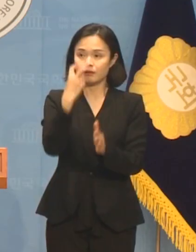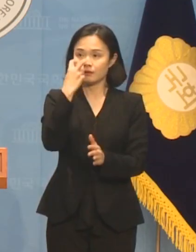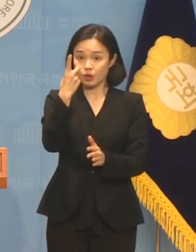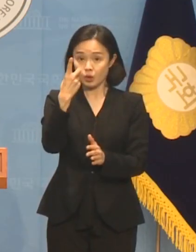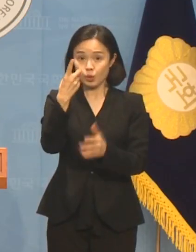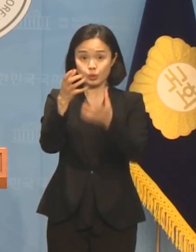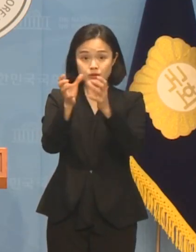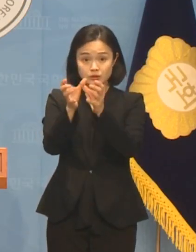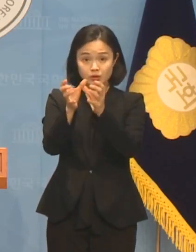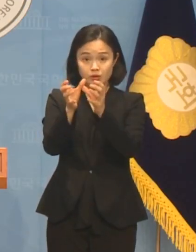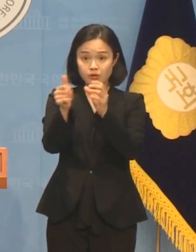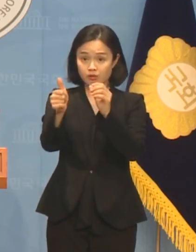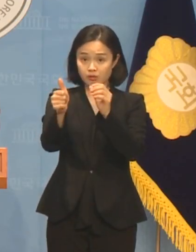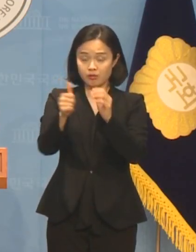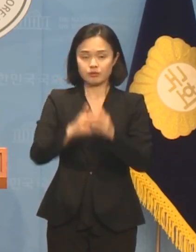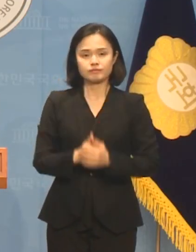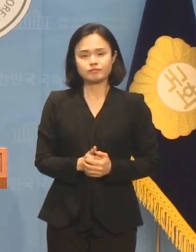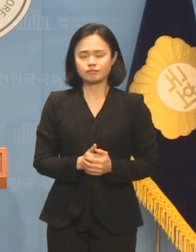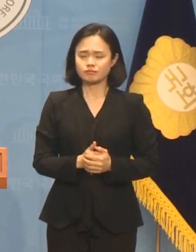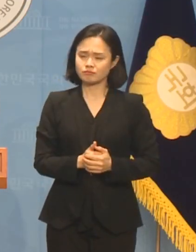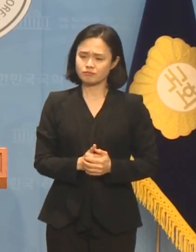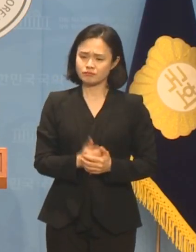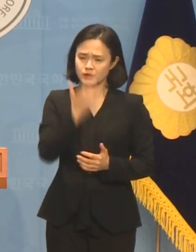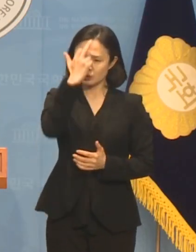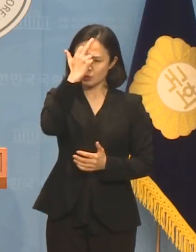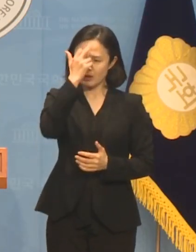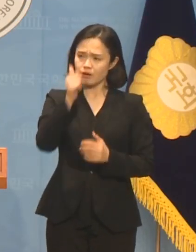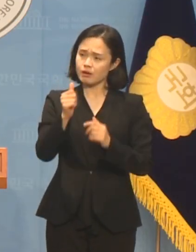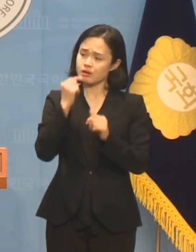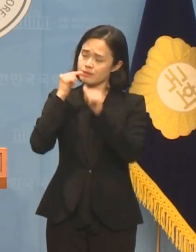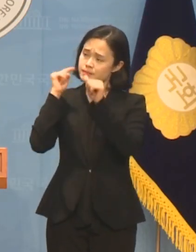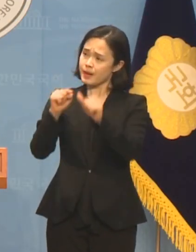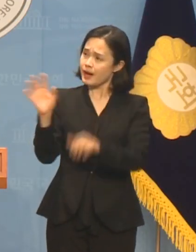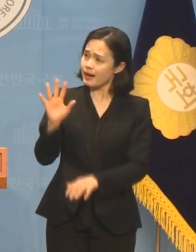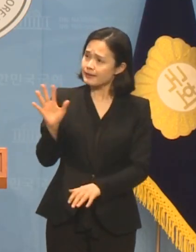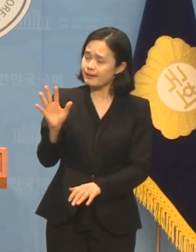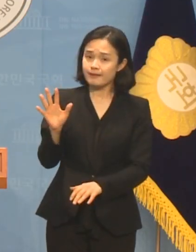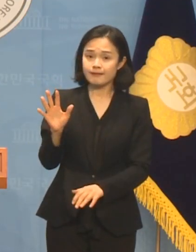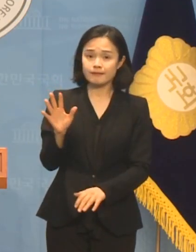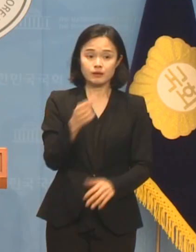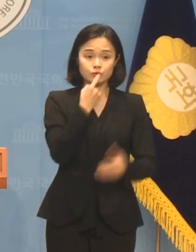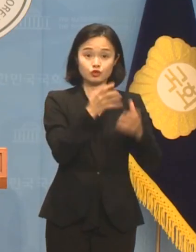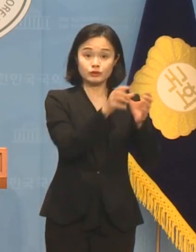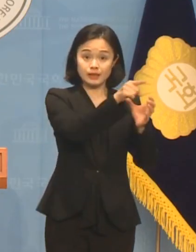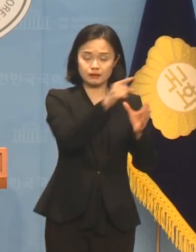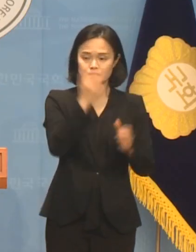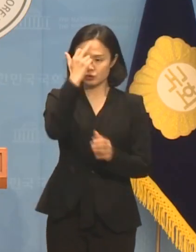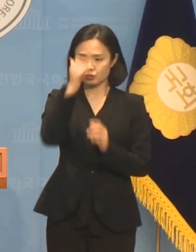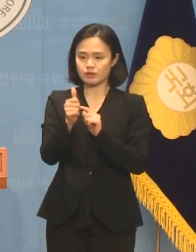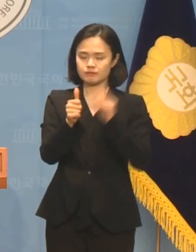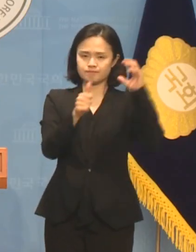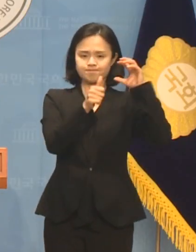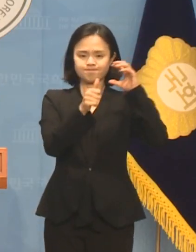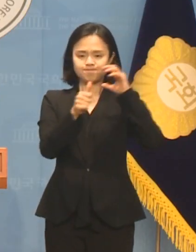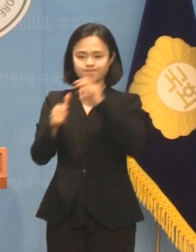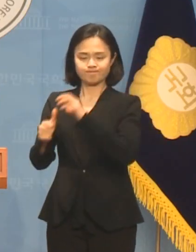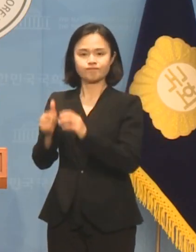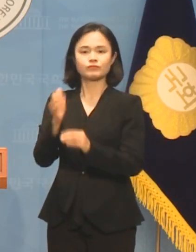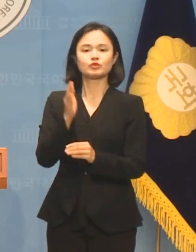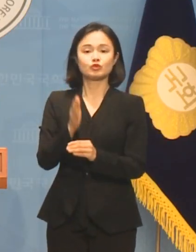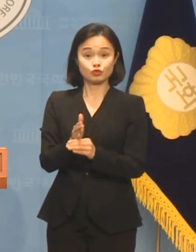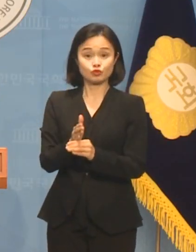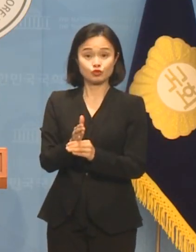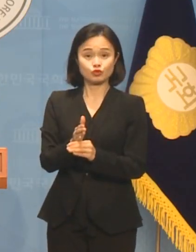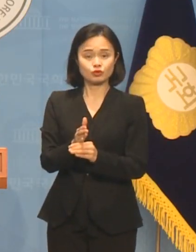대통령 권한대행을 압박하고 있습니다. 민주당 일부에서는 최상목 권한대행에 대한